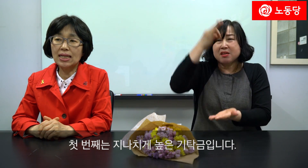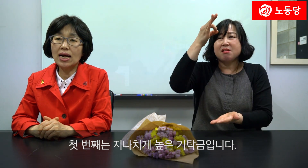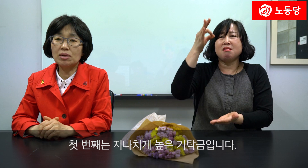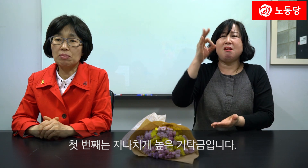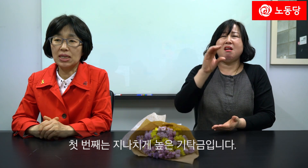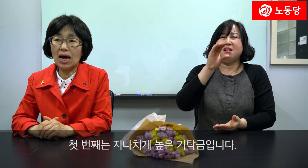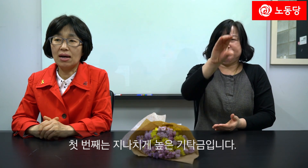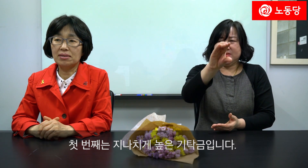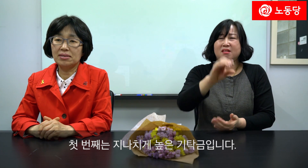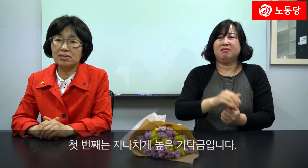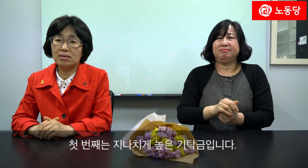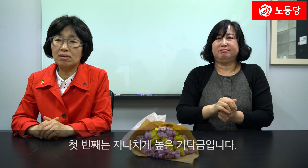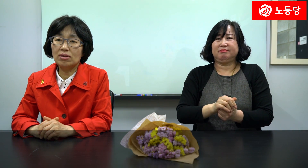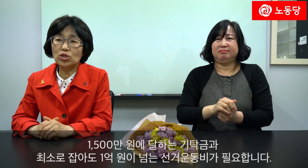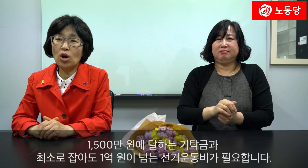높은 기탁금입니다.